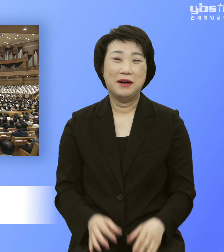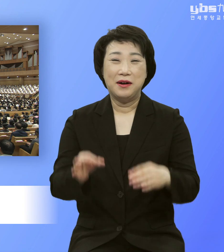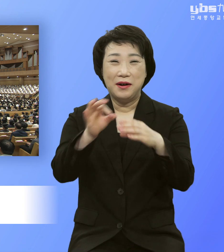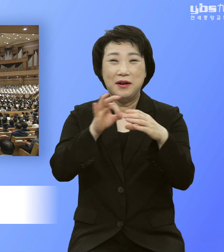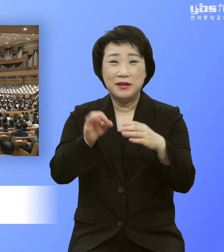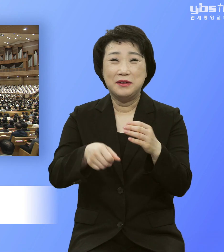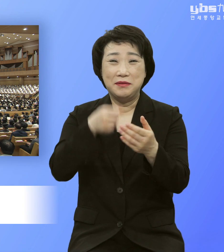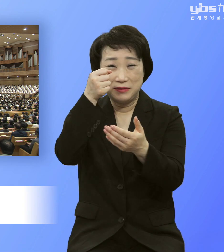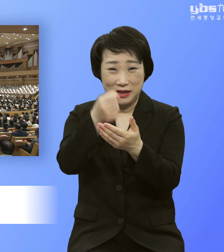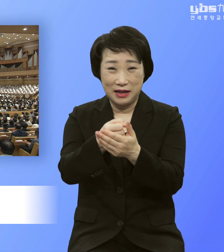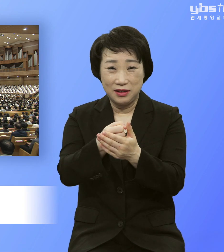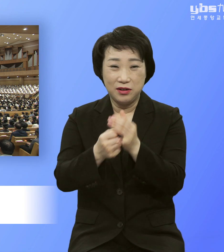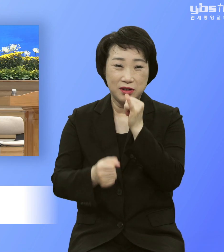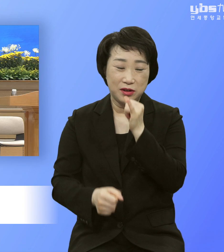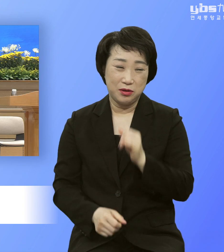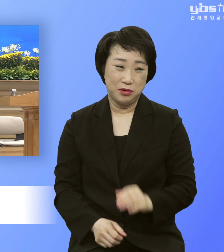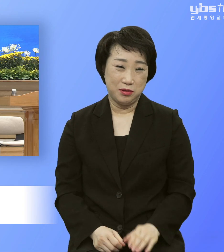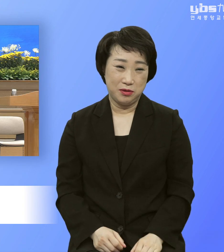헌금을 해서